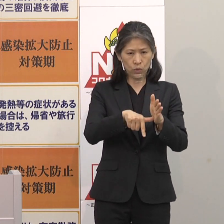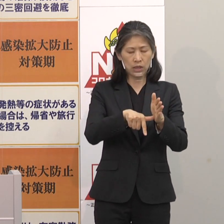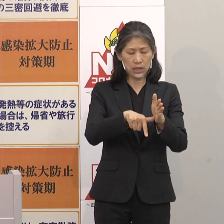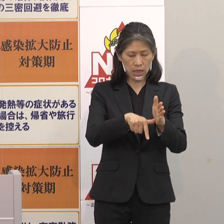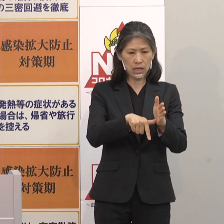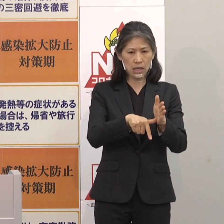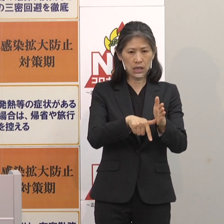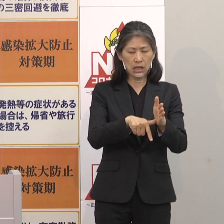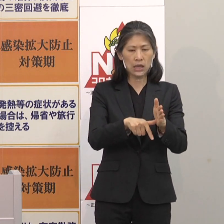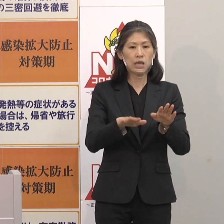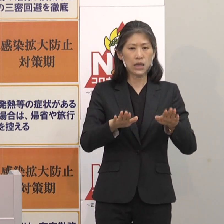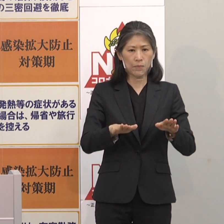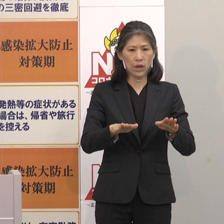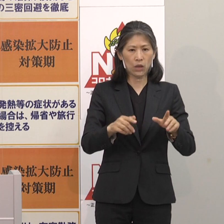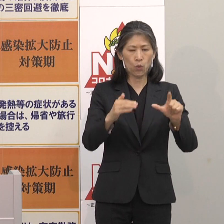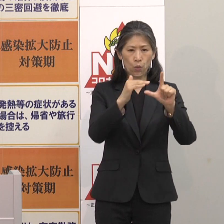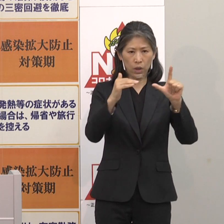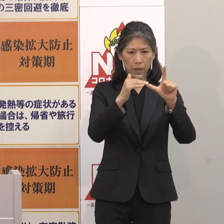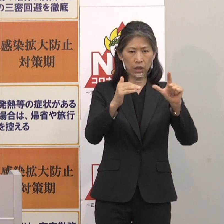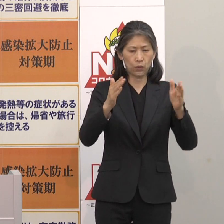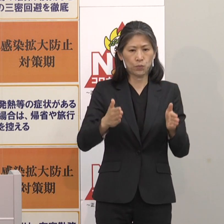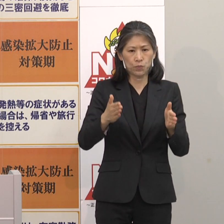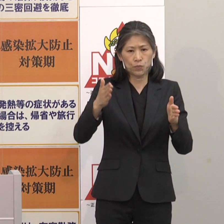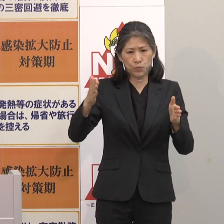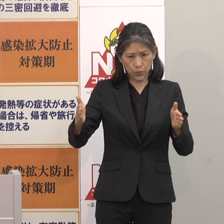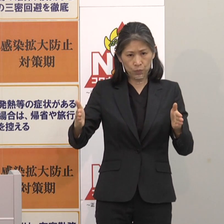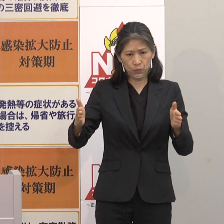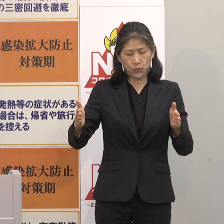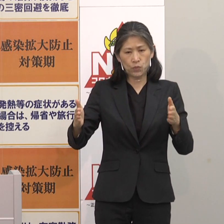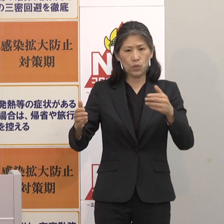止対策機を19日まで継続しております。